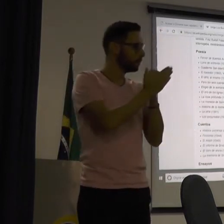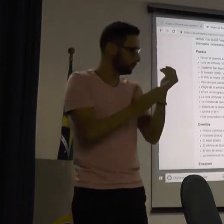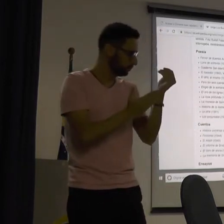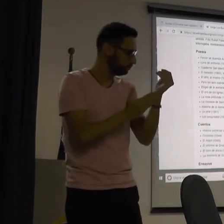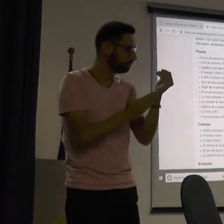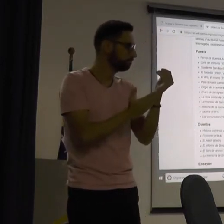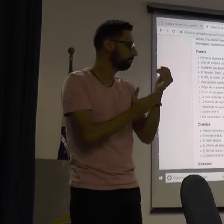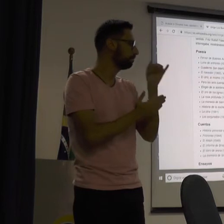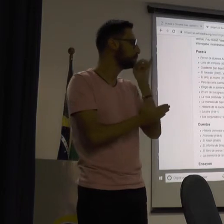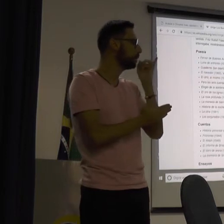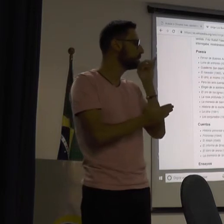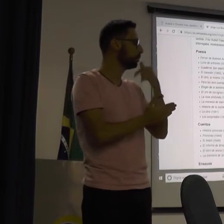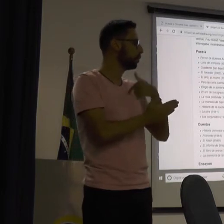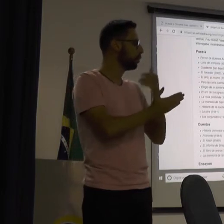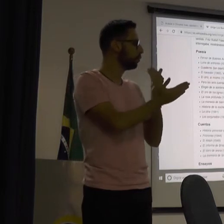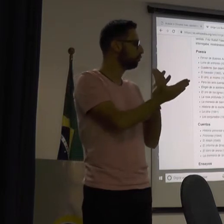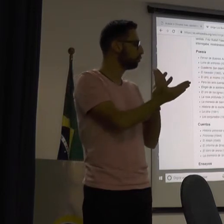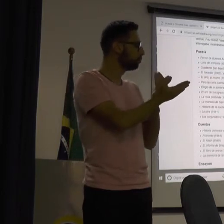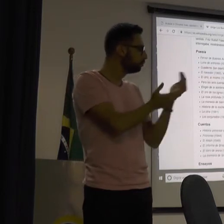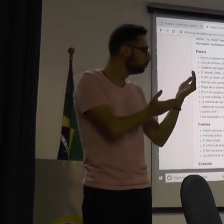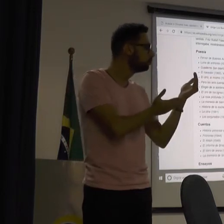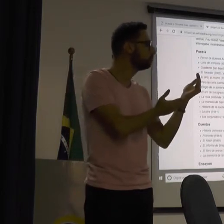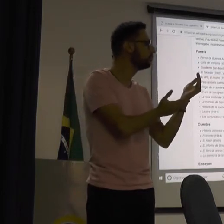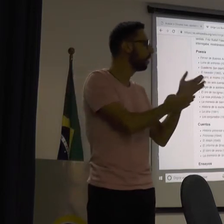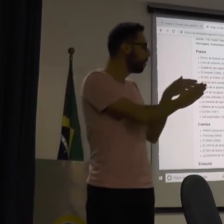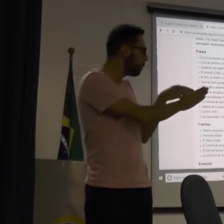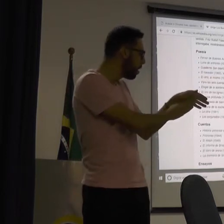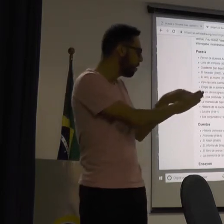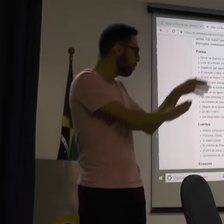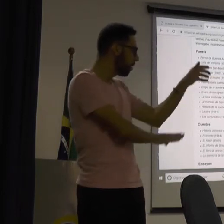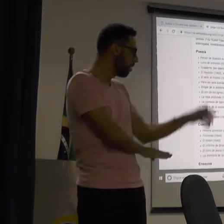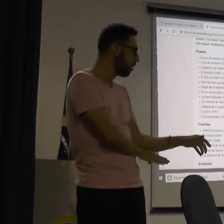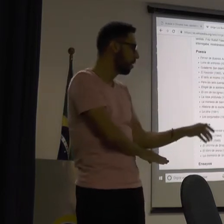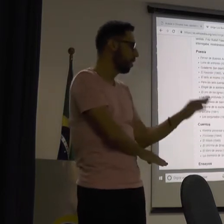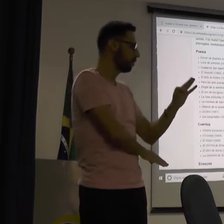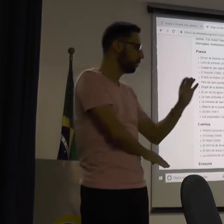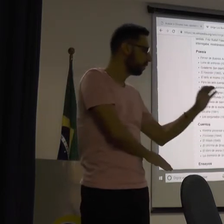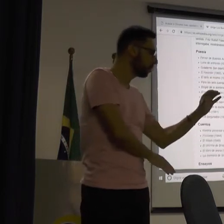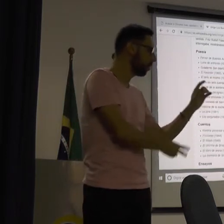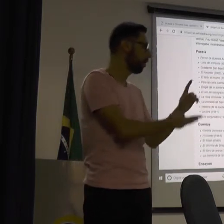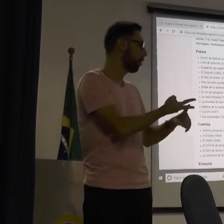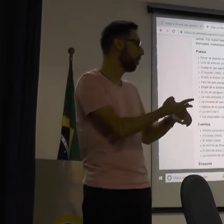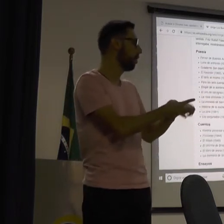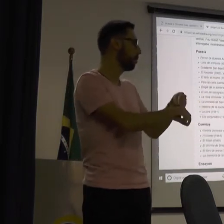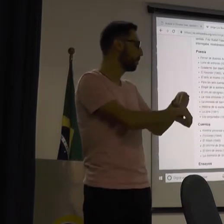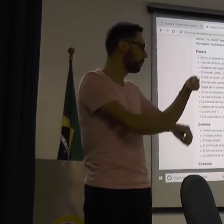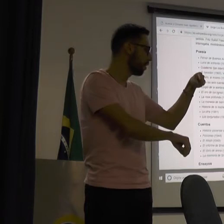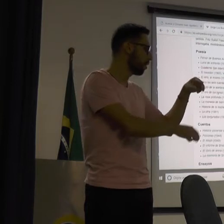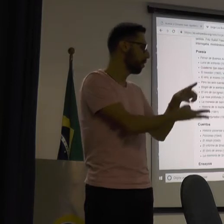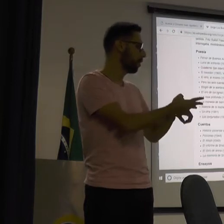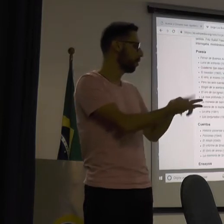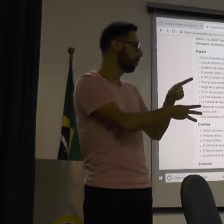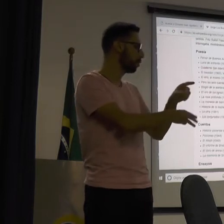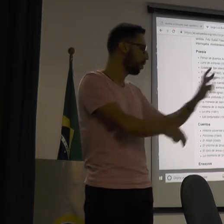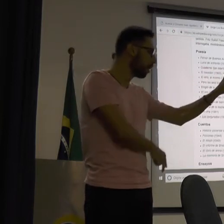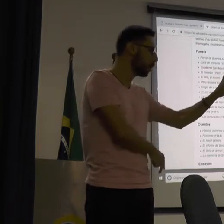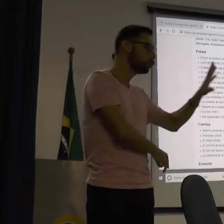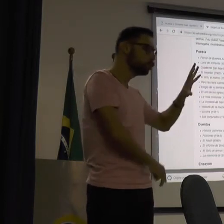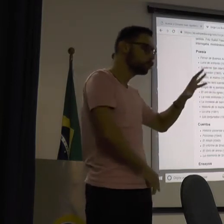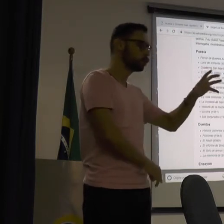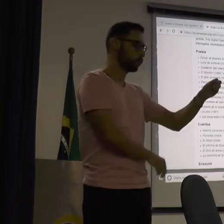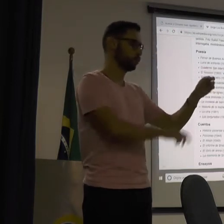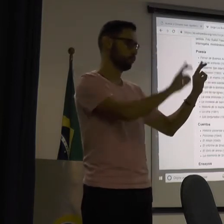diferença. Eu comecei a orientar um TCC, mestrado, doutorado sobre o Borges. Não apenas sobre o